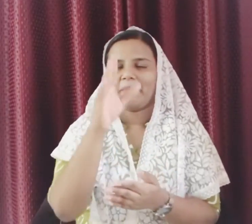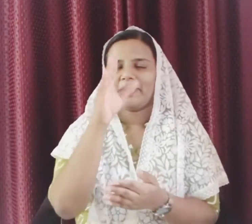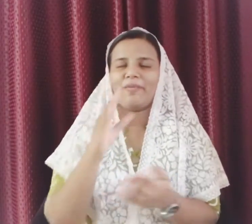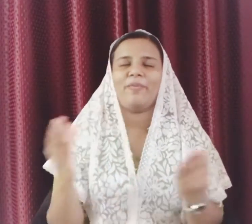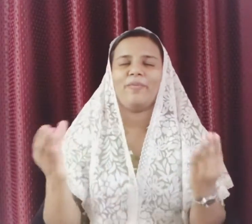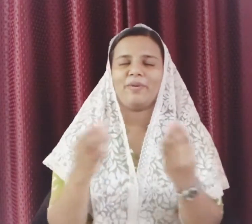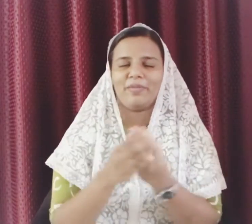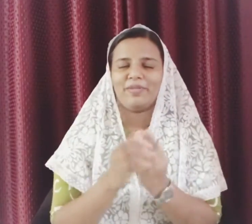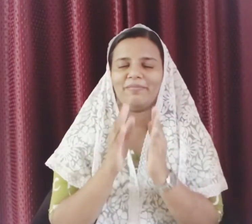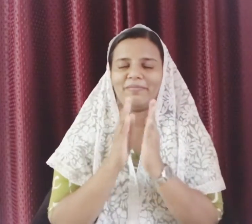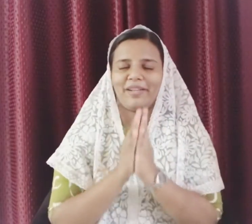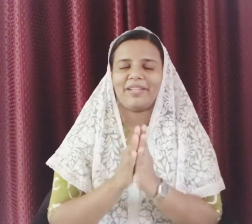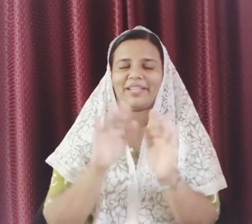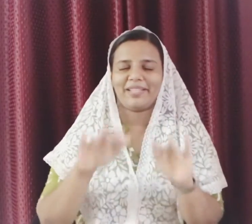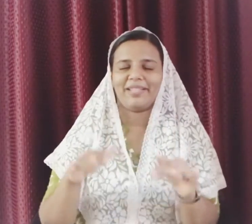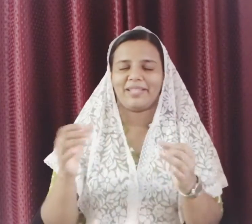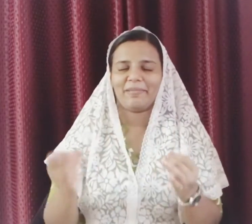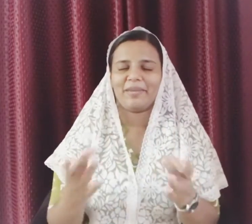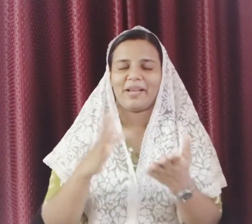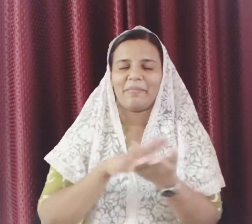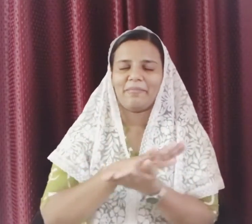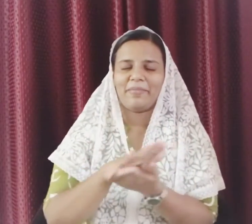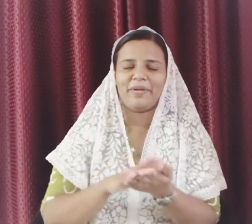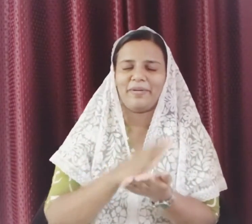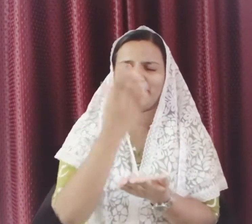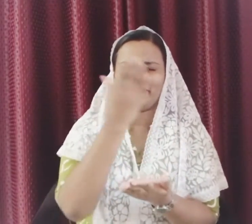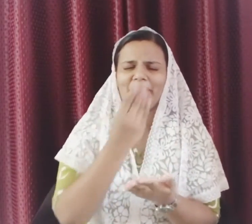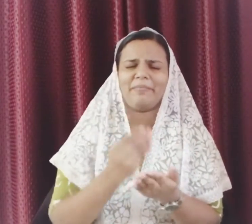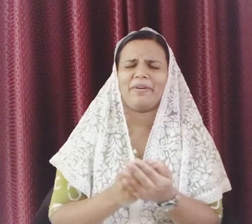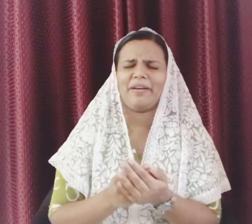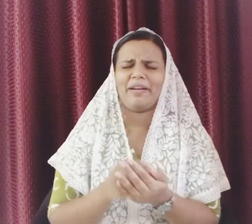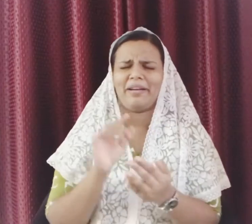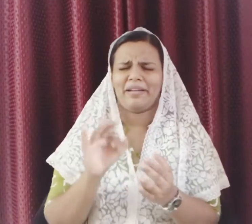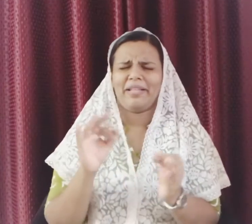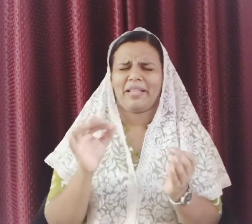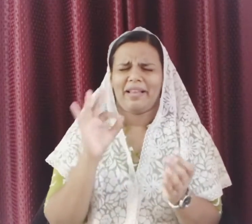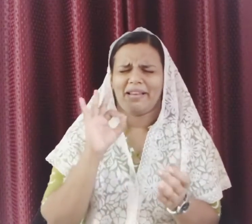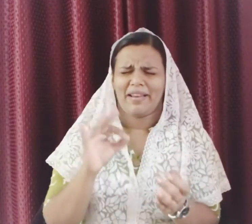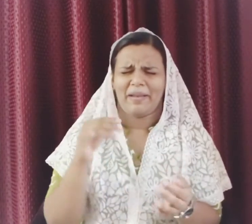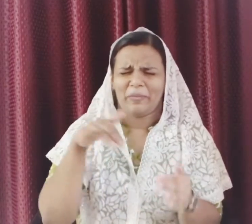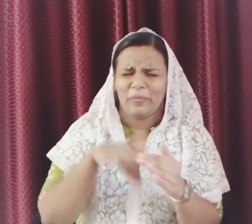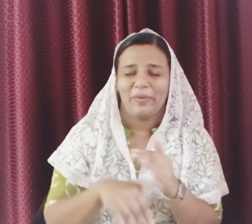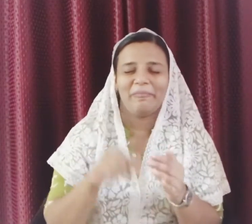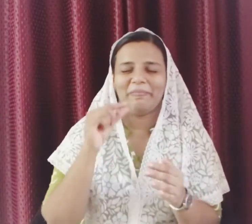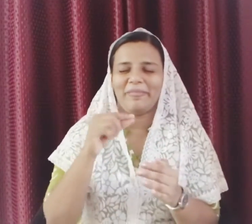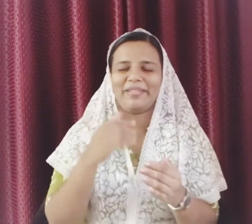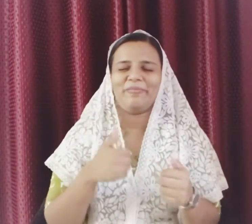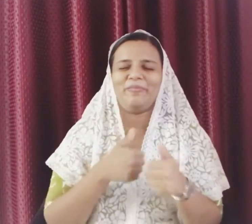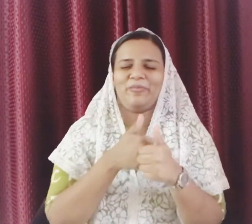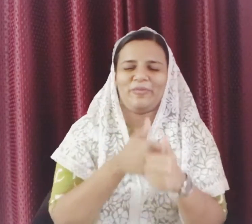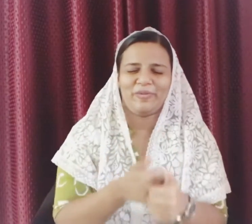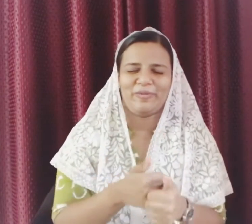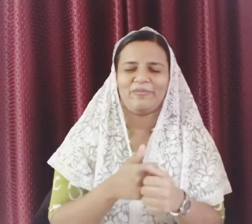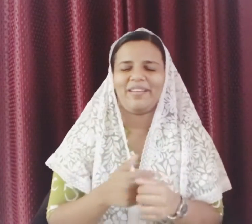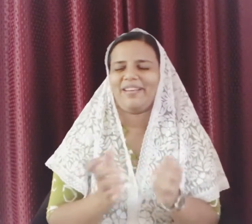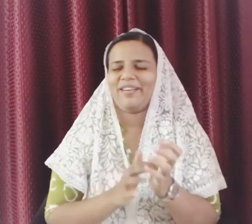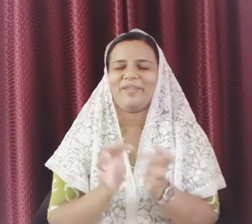ഒരുമിച്ച് പ്രാർത്ഥിക്കുന്നു, ഇന്ന് പ്രഭാതത്തിൽ ഞങ്ങൾക്ക് പരിശുദ്ധാത്മാവുമായിട്ടുള്ള ആ ഡീപ്പ് റിലേഷൻഷിപ്പിലേക്ക് വരുവാൻ, ആ ഫെലോഷിപ്പിലേക്ക് വരുവാൻ അങ്ങ്